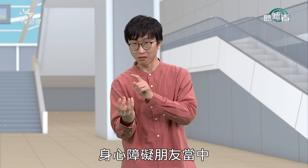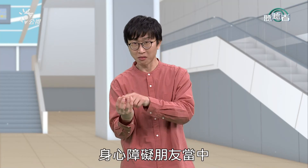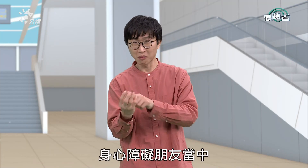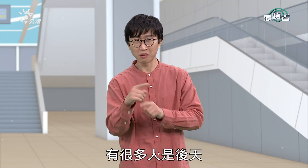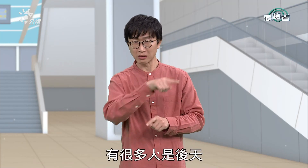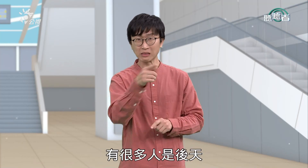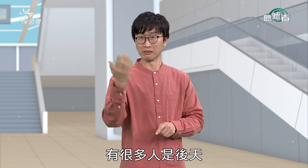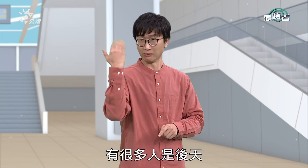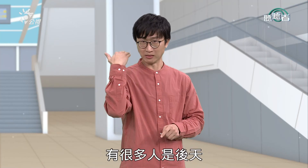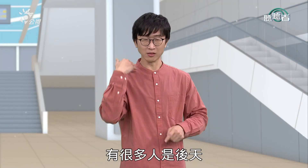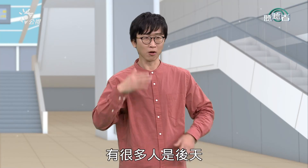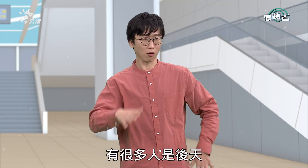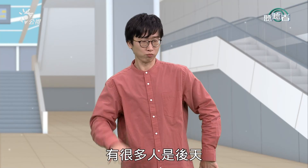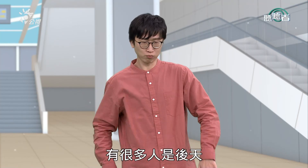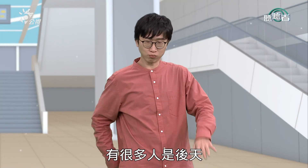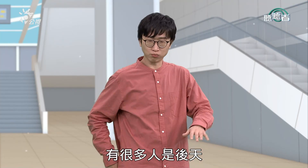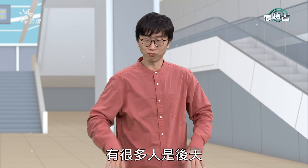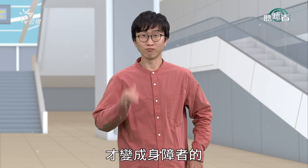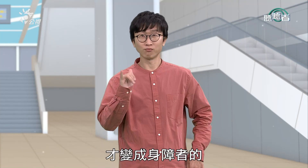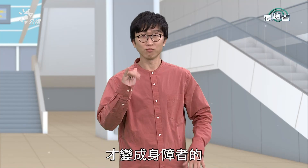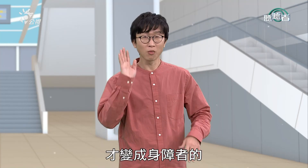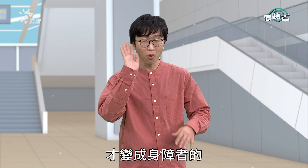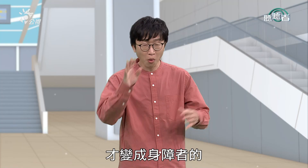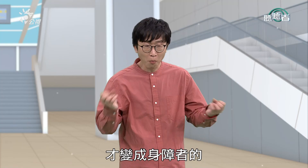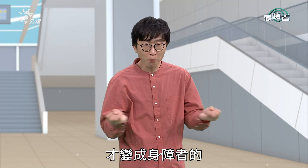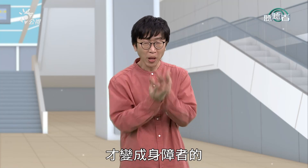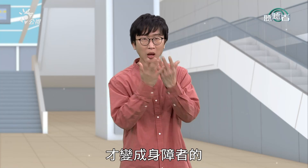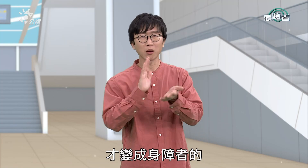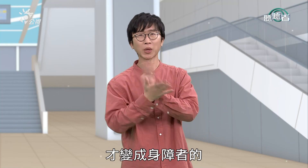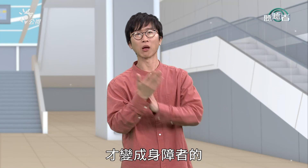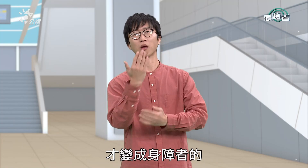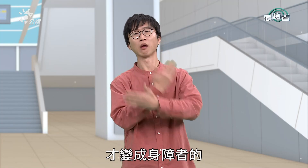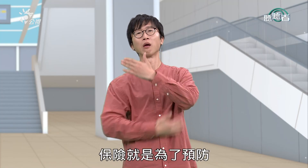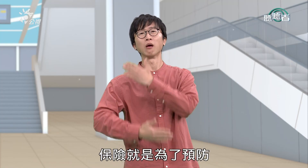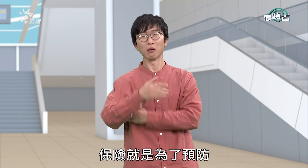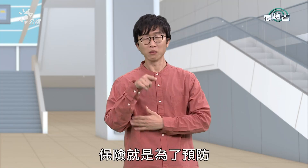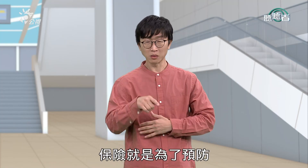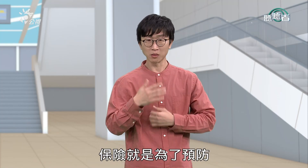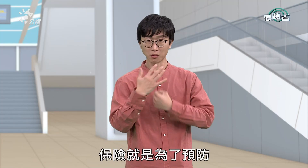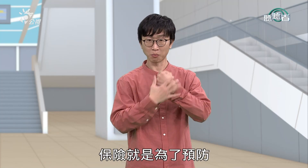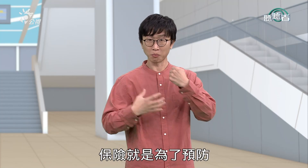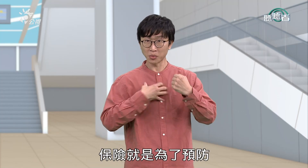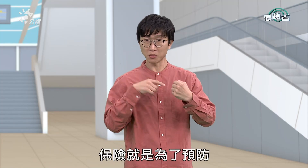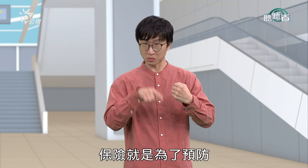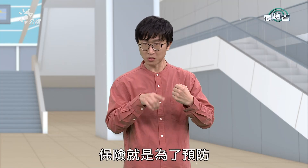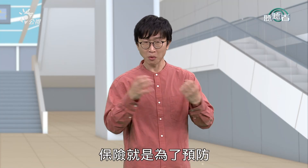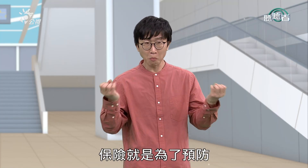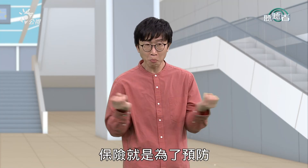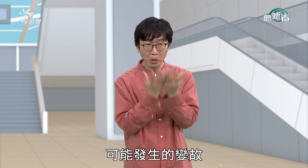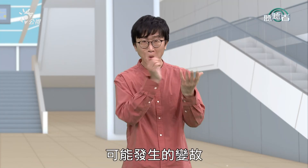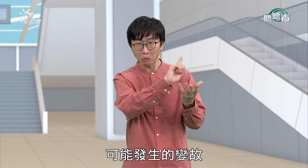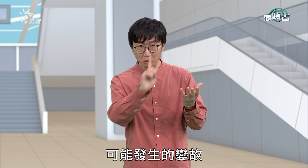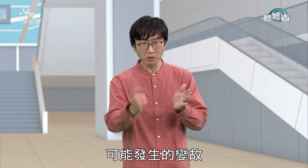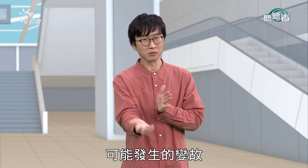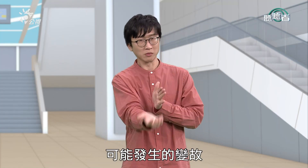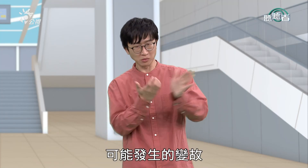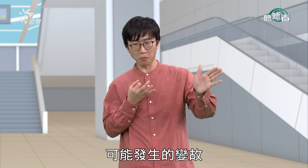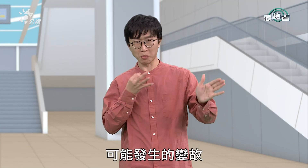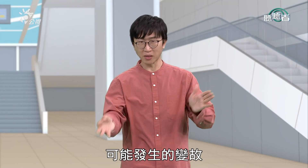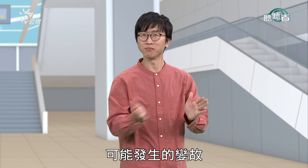啊，有很多人是后天才变成身障者的。保险呢，就是为了预防可能发生的变故